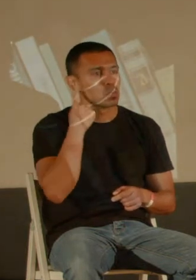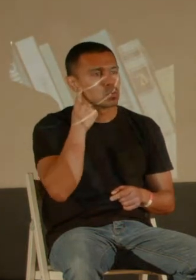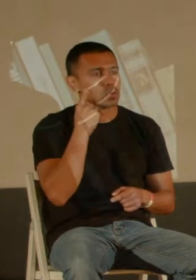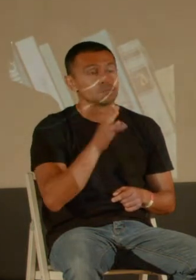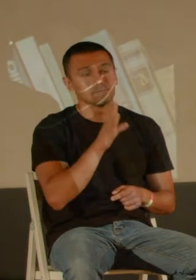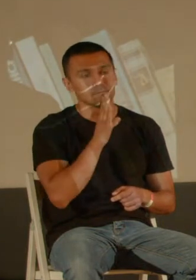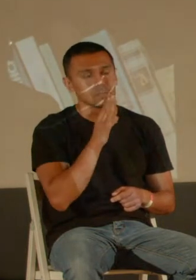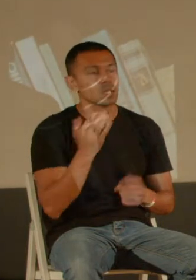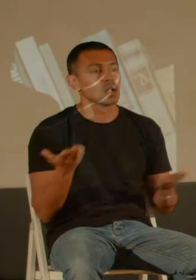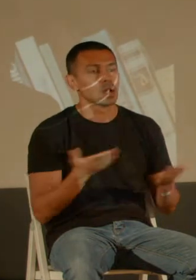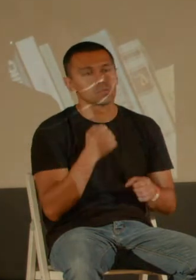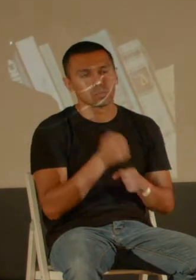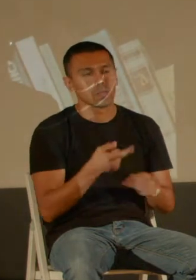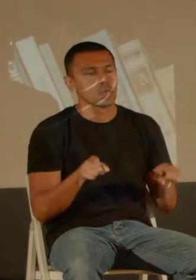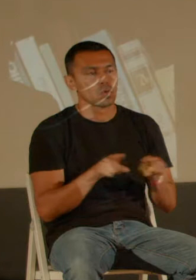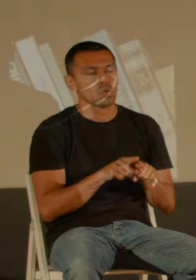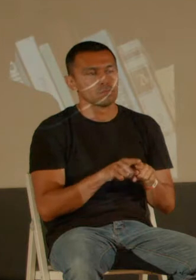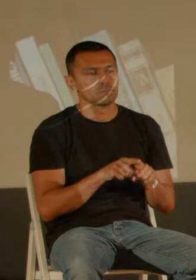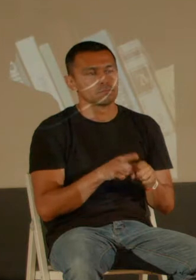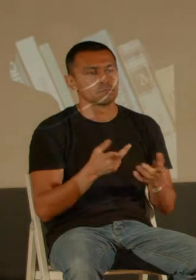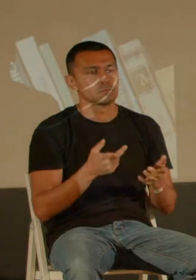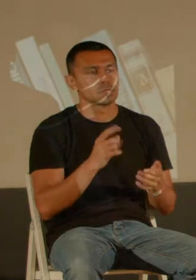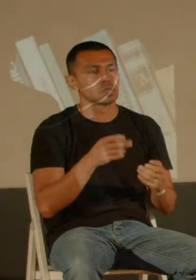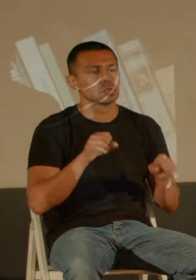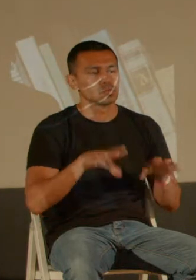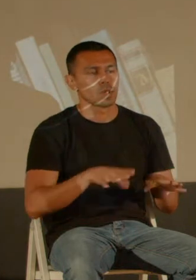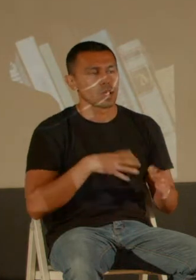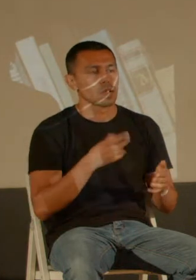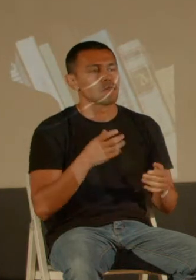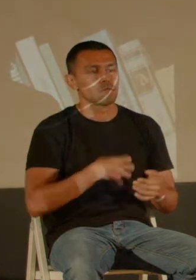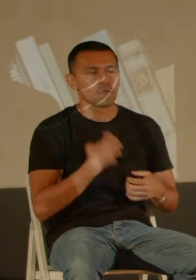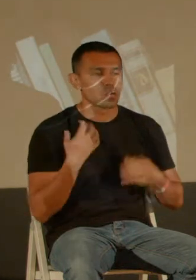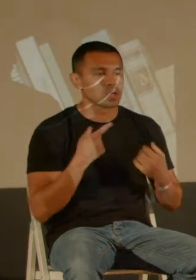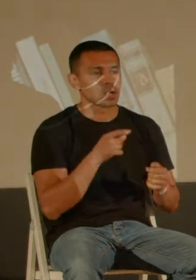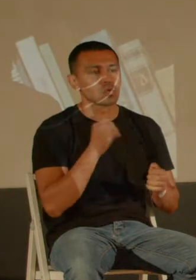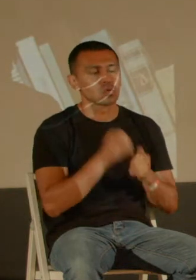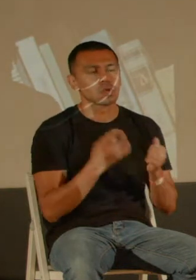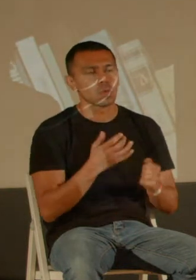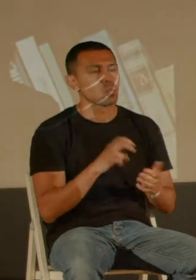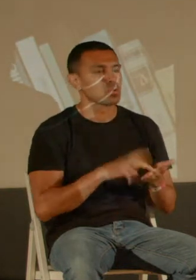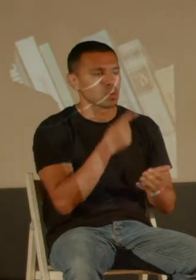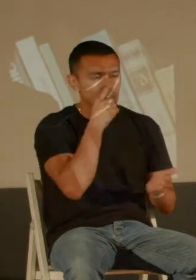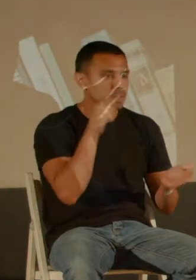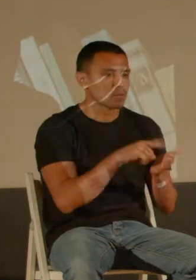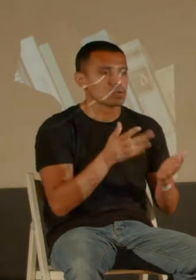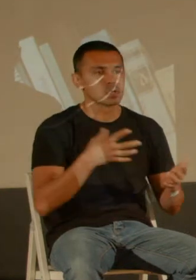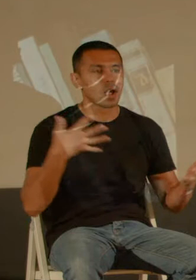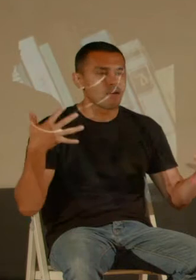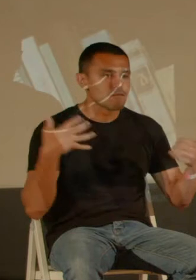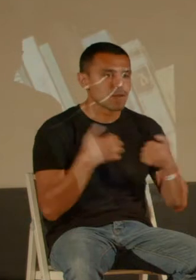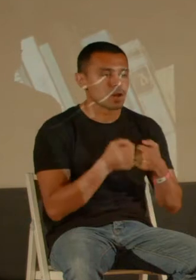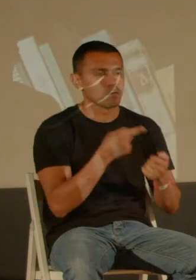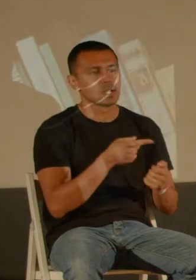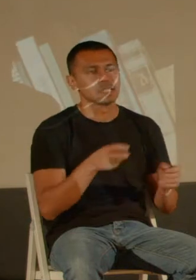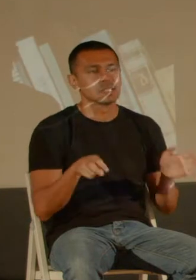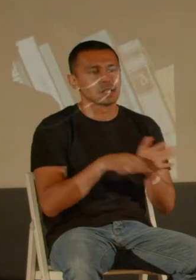яку почула Керолайн, яка зробила таку конфронтацію, сказала: «Слухай, я хвилююся за тебе. Я кожного разу боюся, що ти потрапиш в якусь аварію, бо